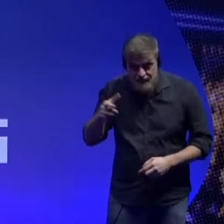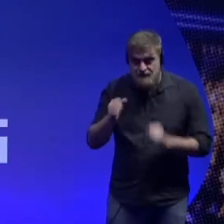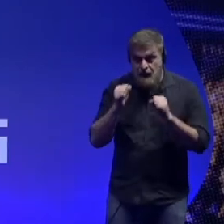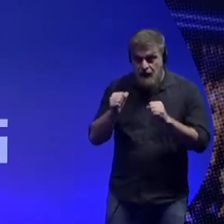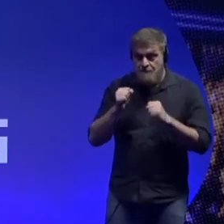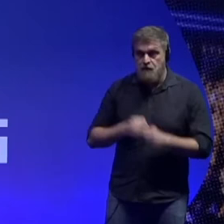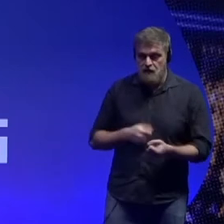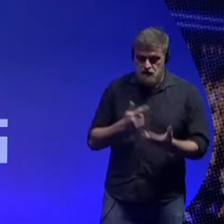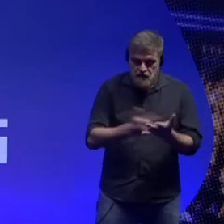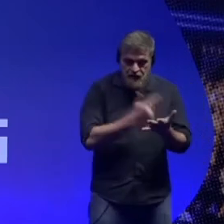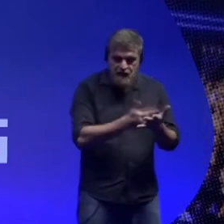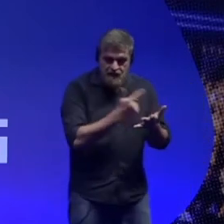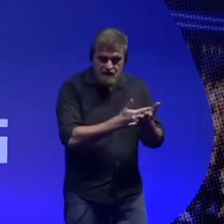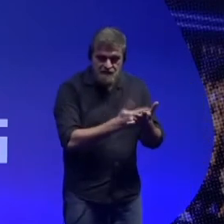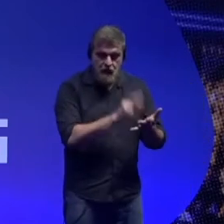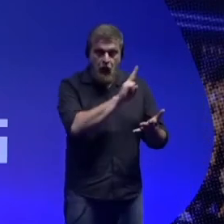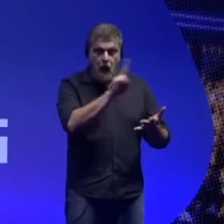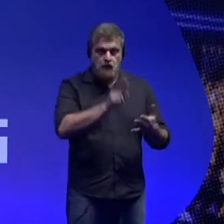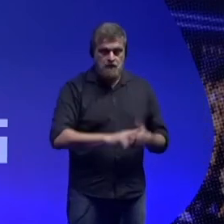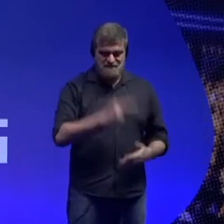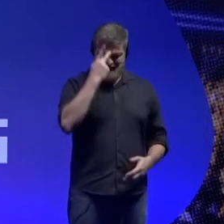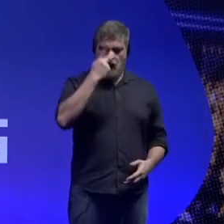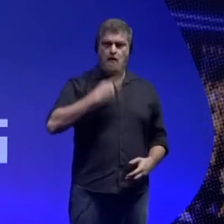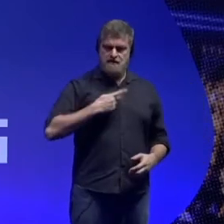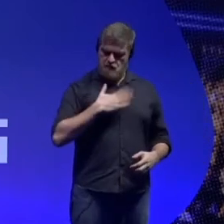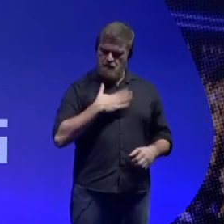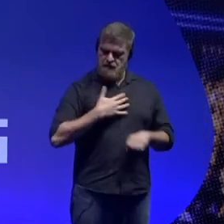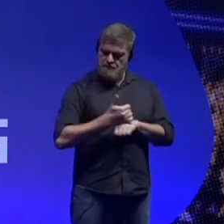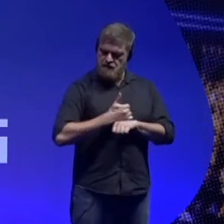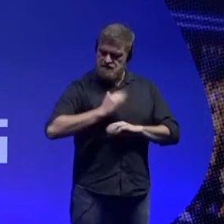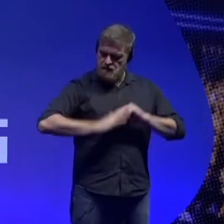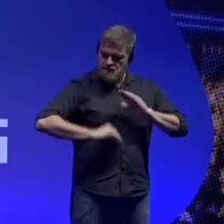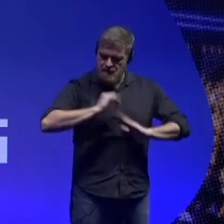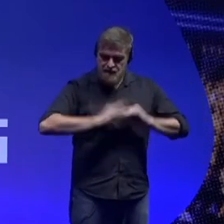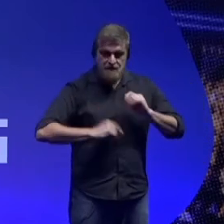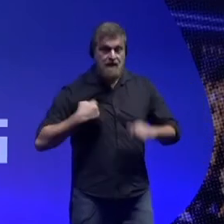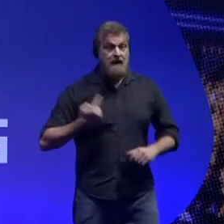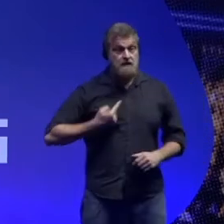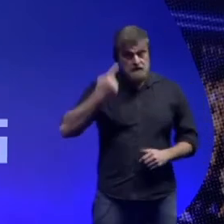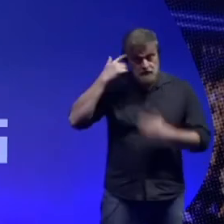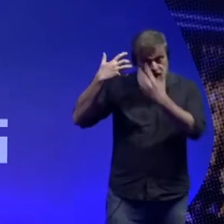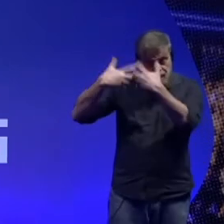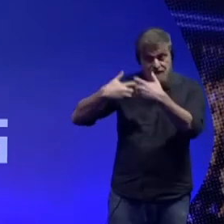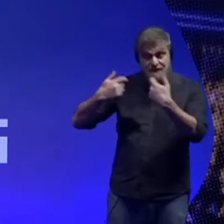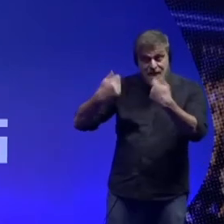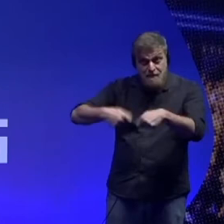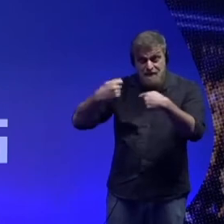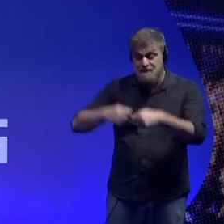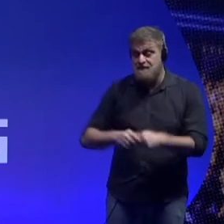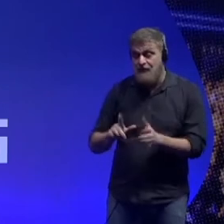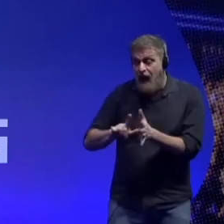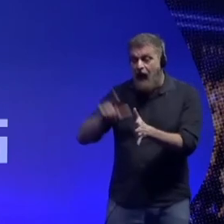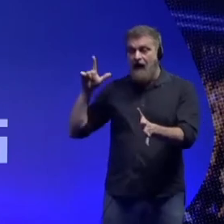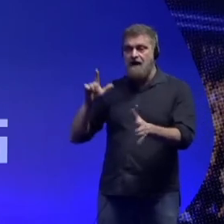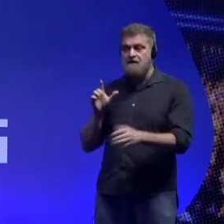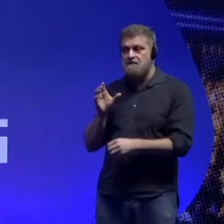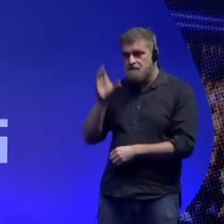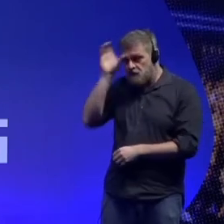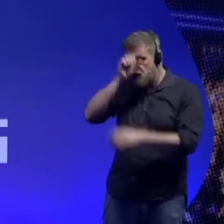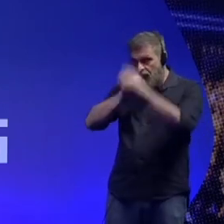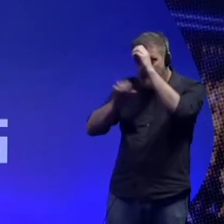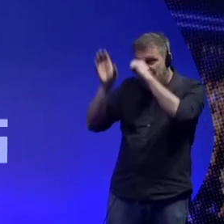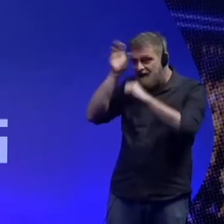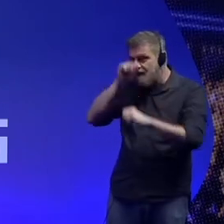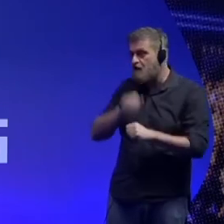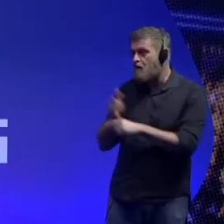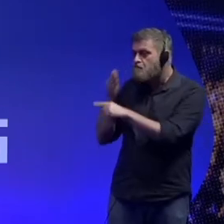ir atrás do livro, seja egoísta com a sua carreira, está disponível em várias livrarias. Mas sim, a gente precisa refletir, a gente precisa aprender com quem veio antes da gente, a gente precisa